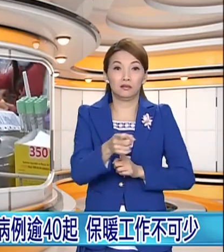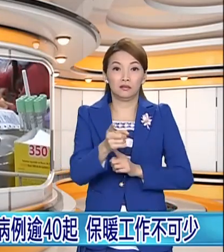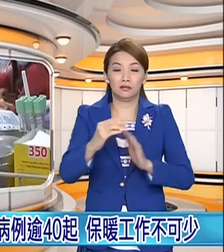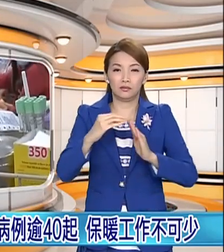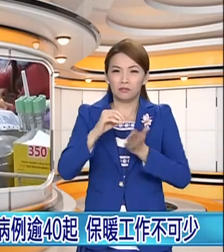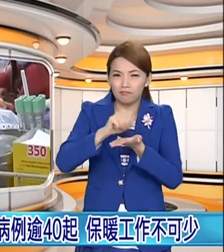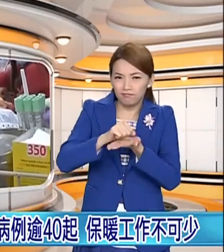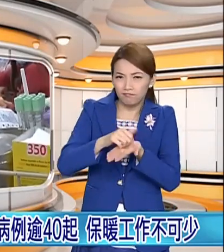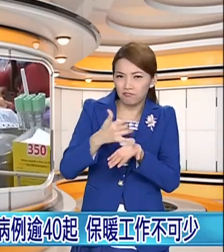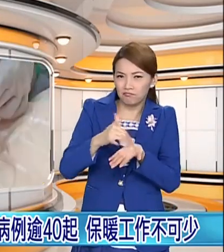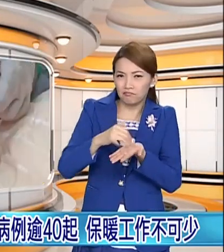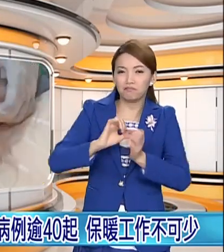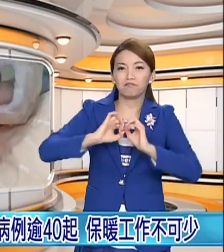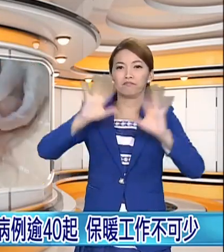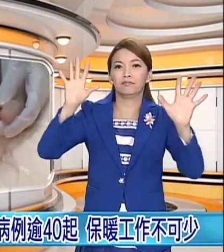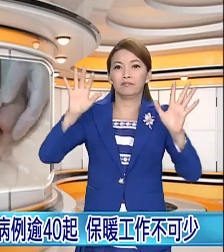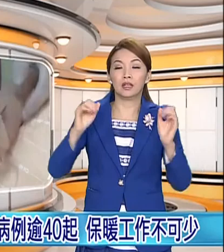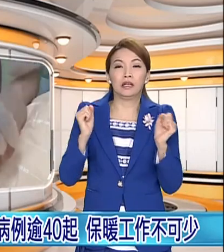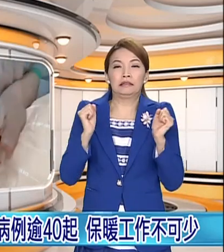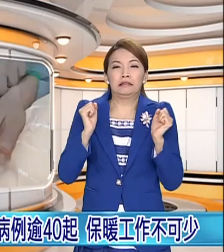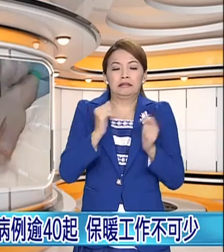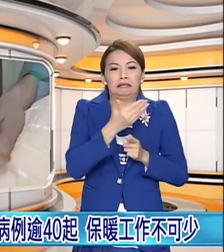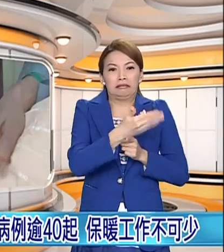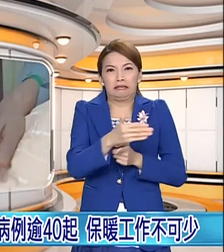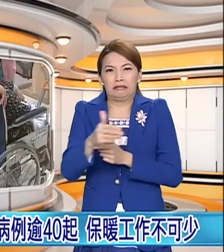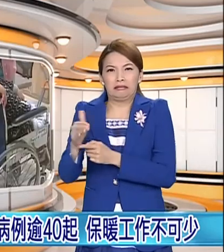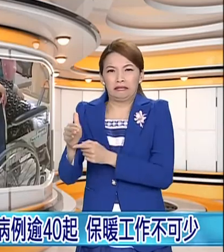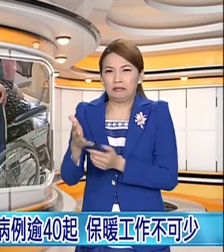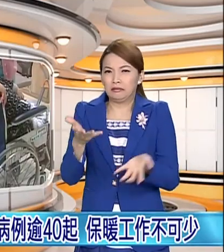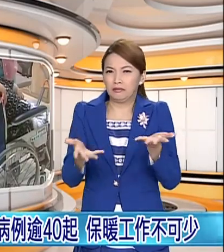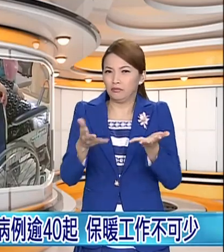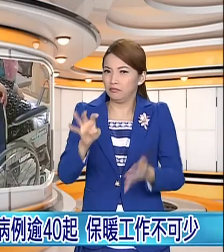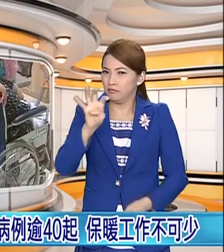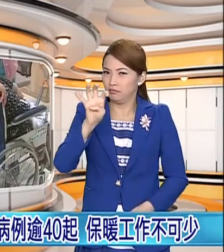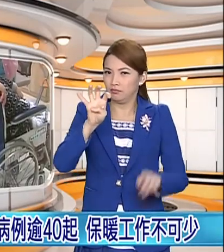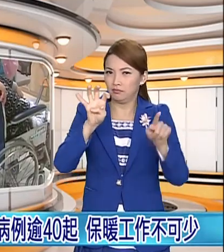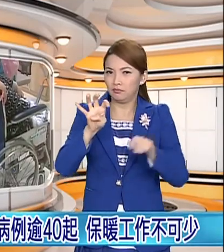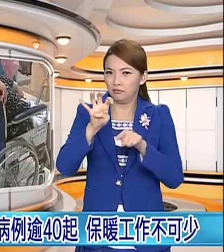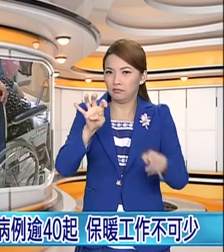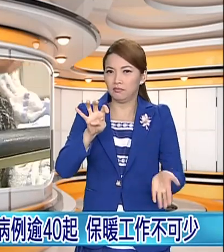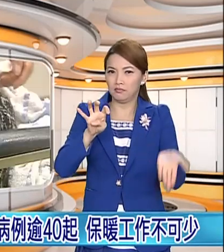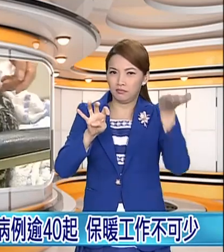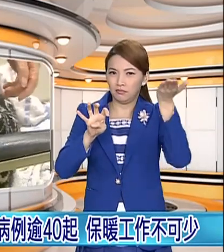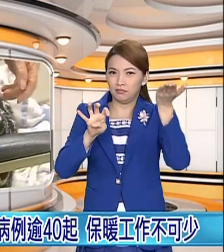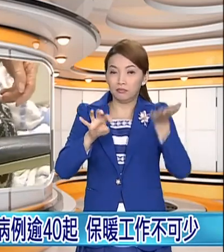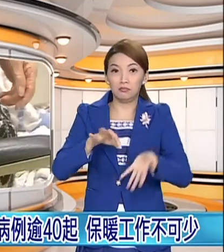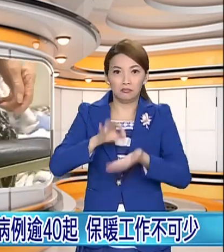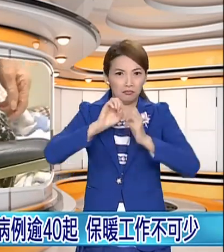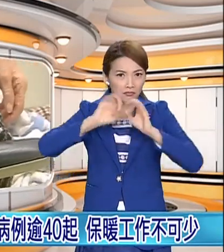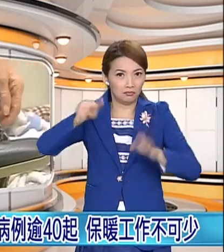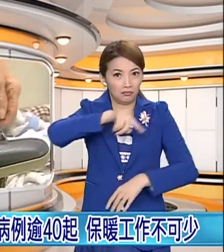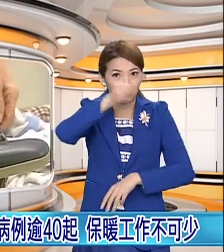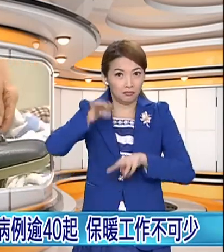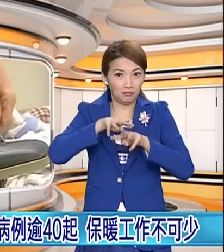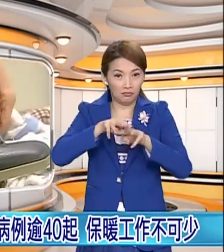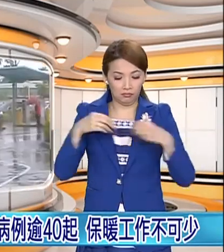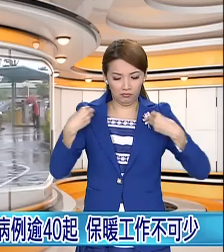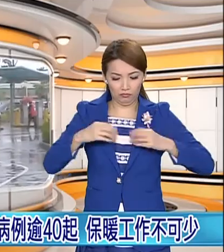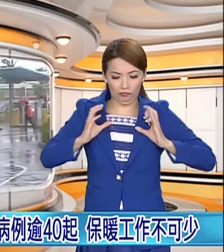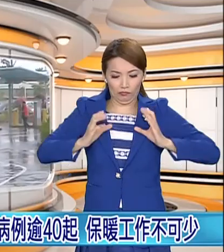防局的统计，目前有超过了40起。提醒大家外出一定要做好保暖的工